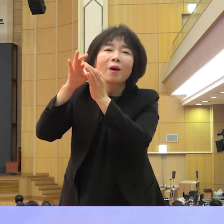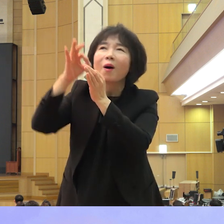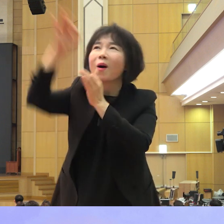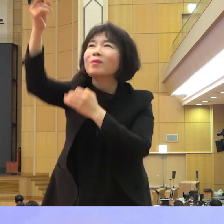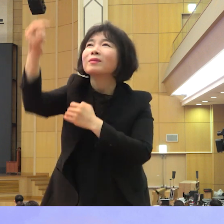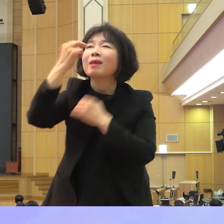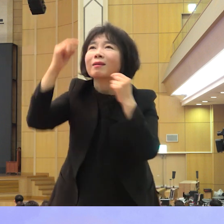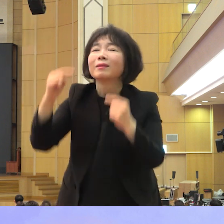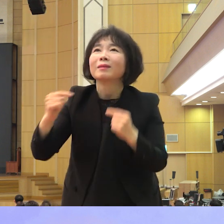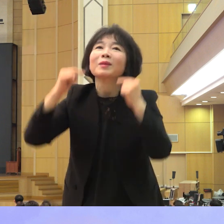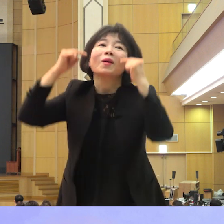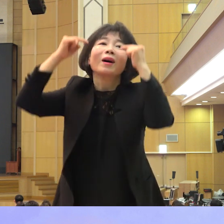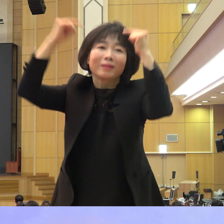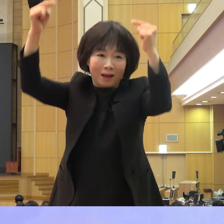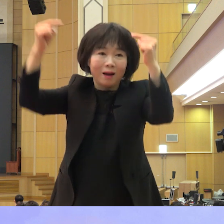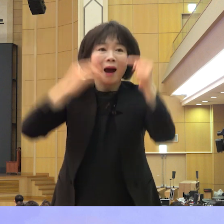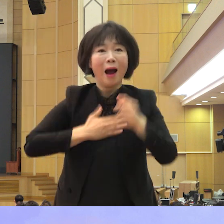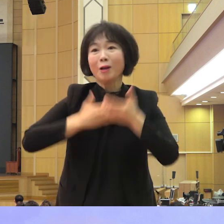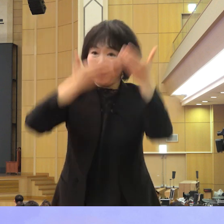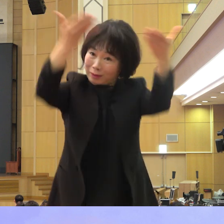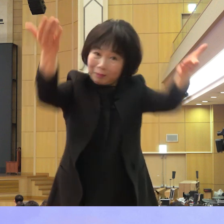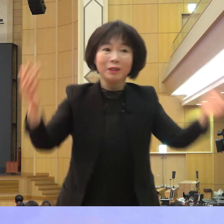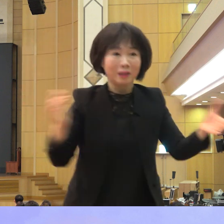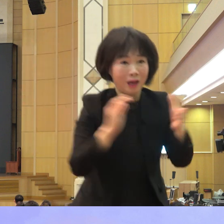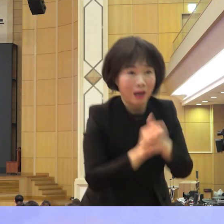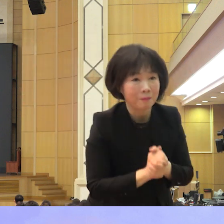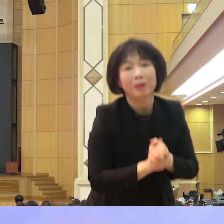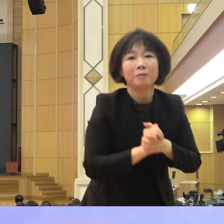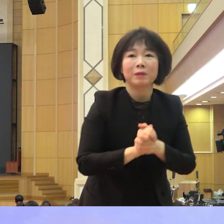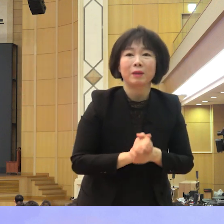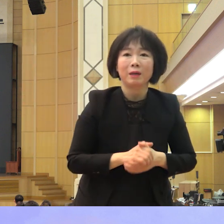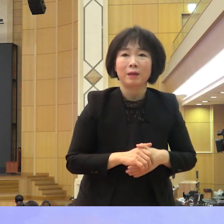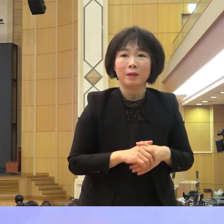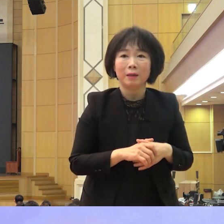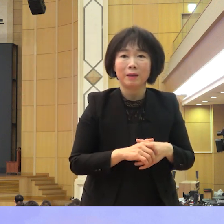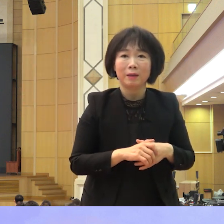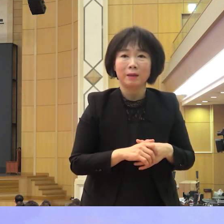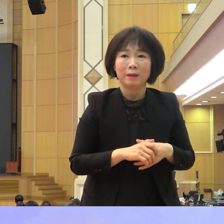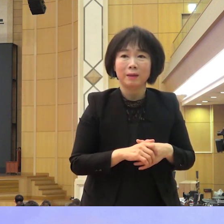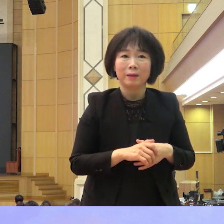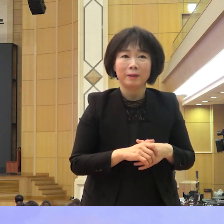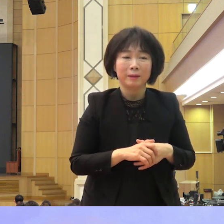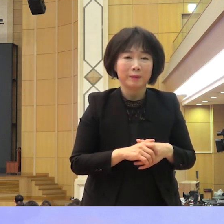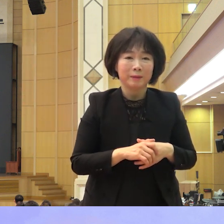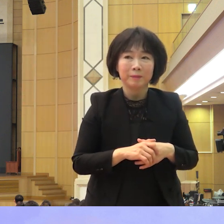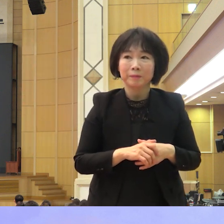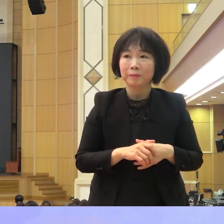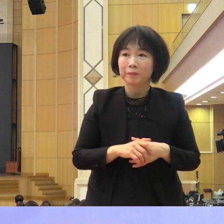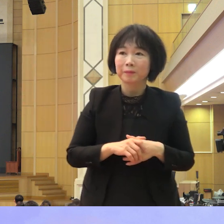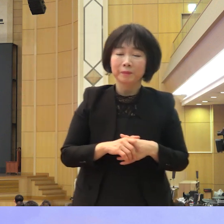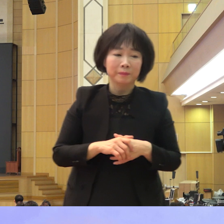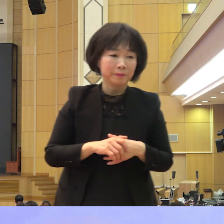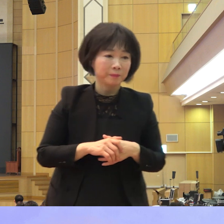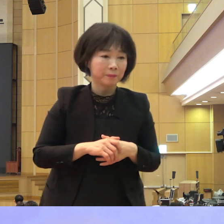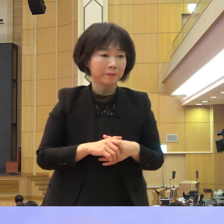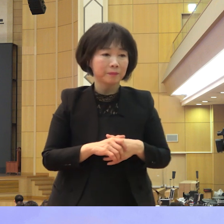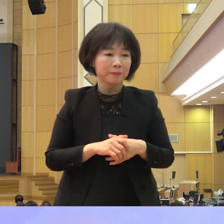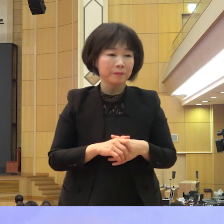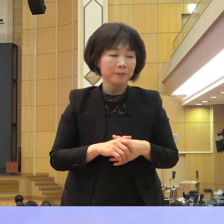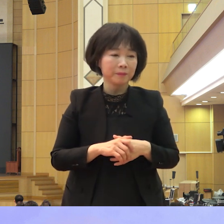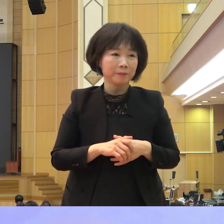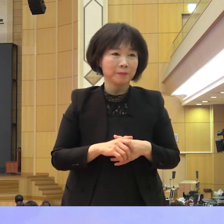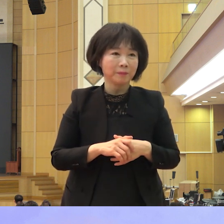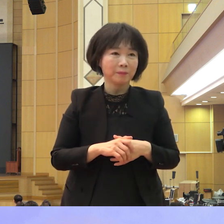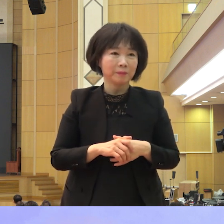광야에서 장대의 노뱀 사건입니다. 이게 성경에 모세가 기록을 했던 거예요. 그러니까 그냥